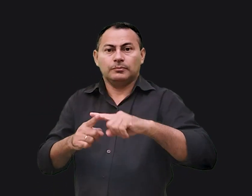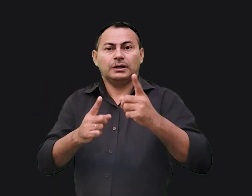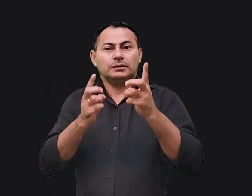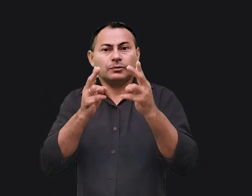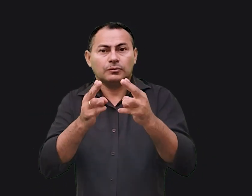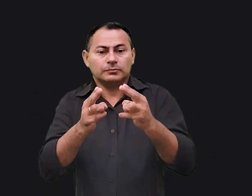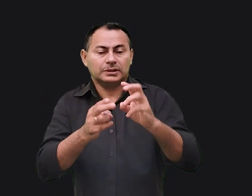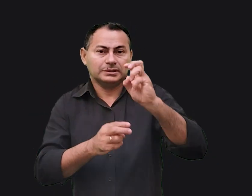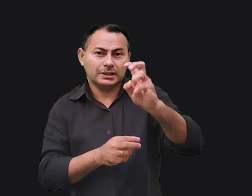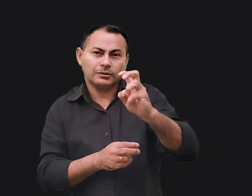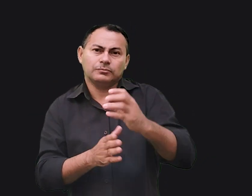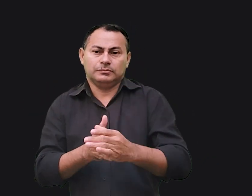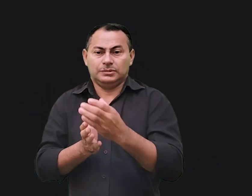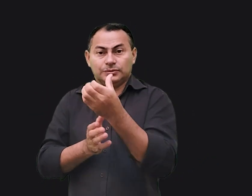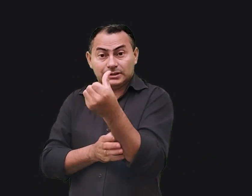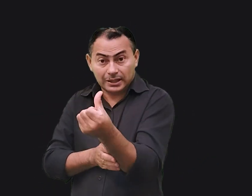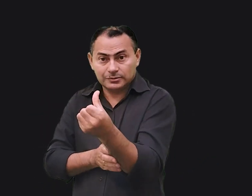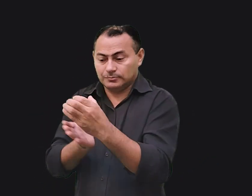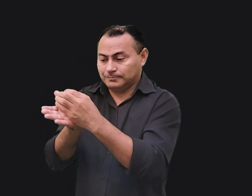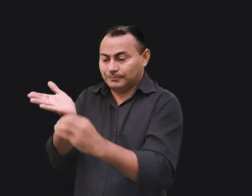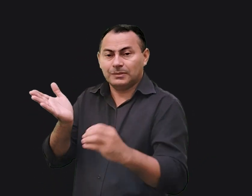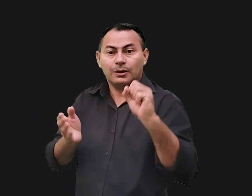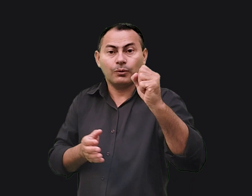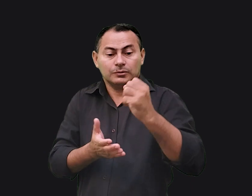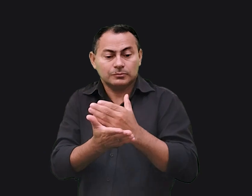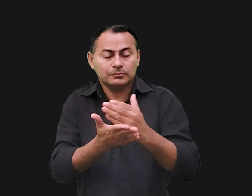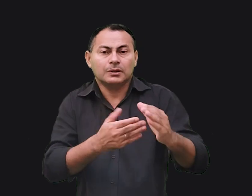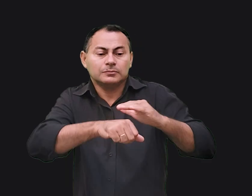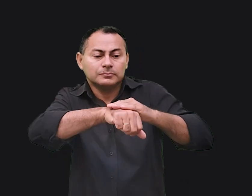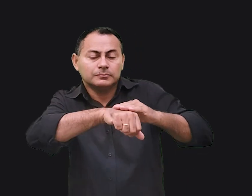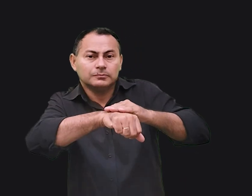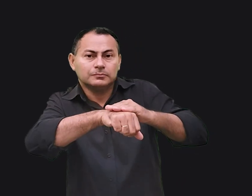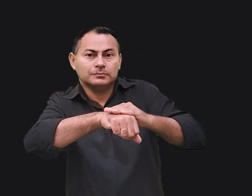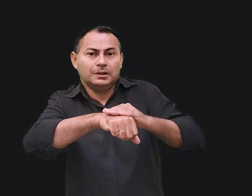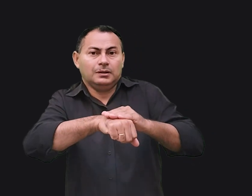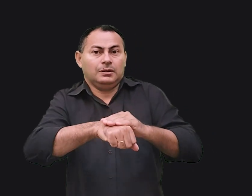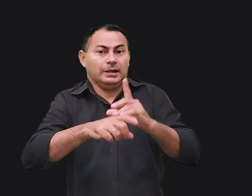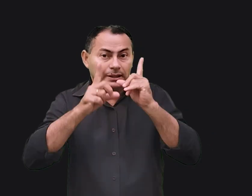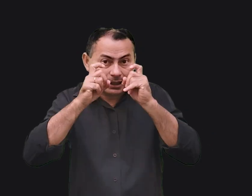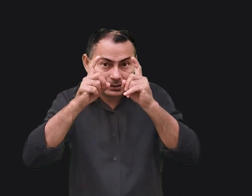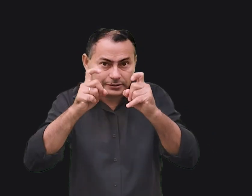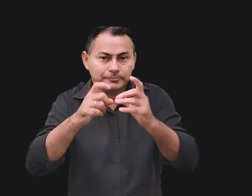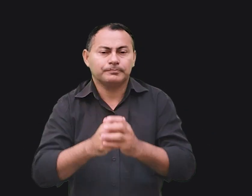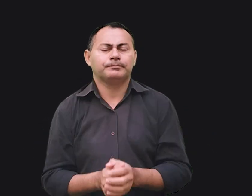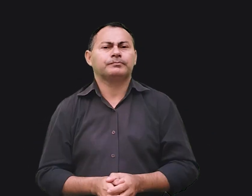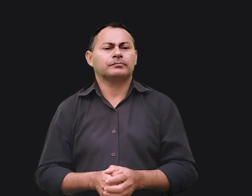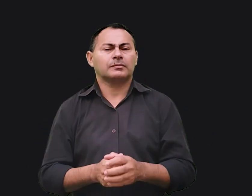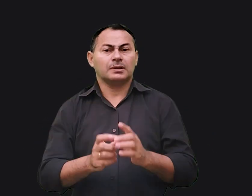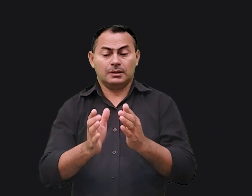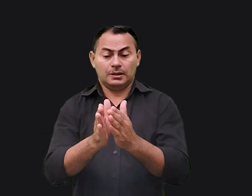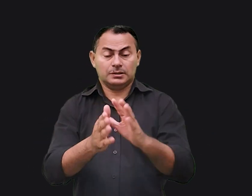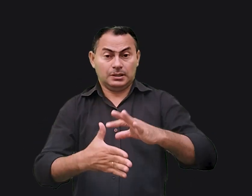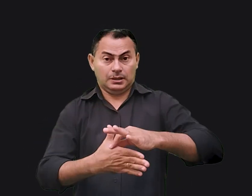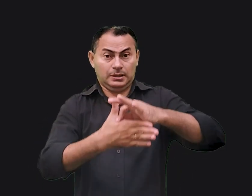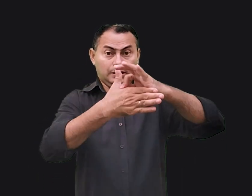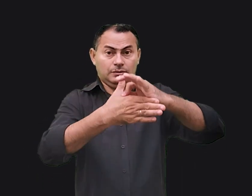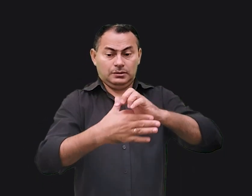assim como os 5 e os 6, o capítulo 8 começa com uma conversa muito interessante. Esses líderes religiosos